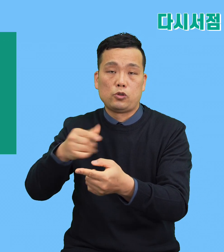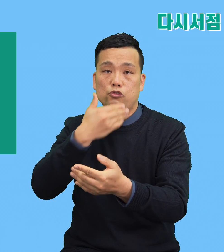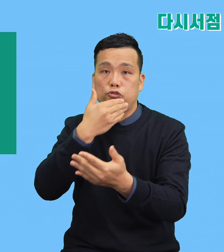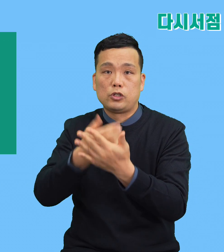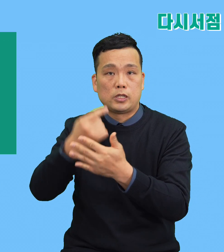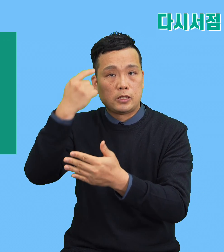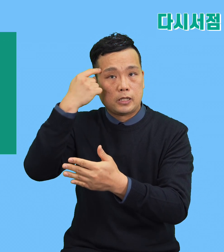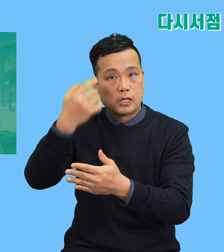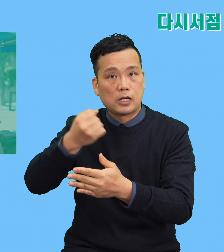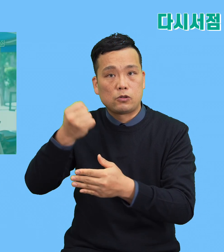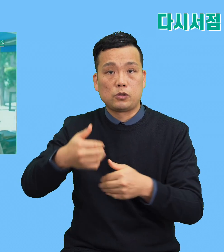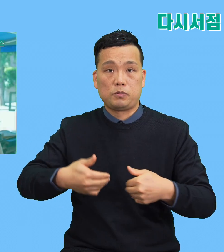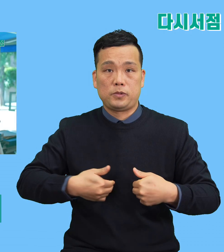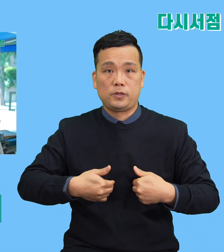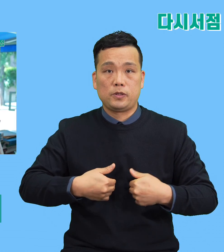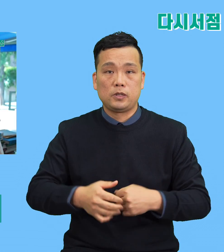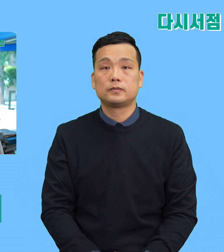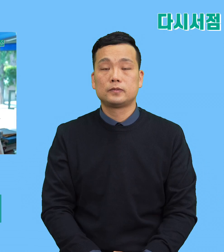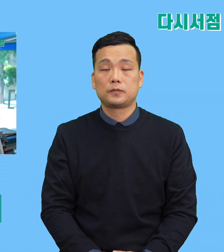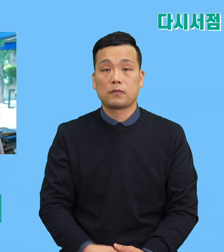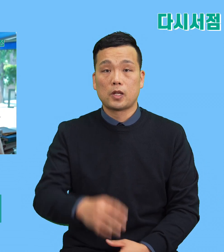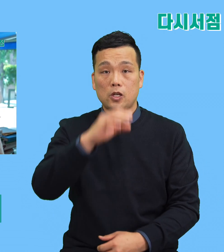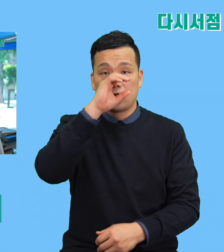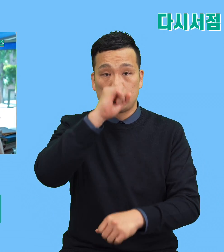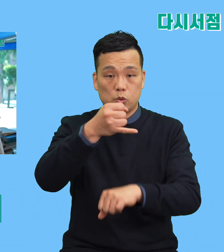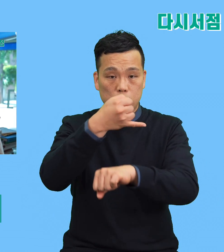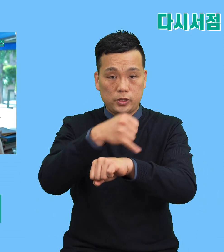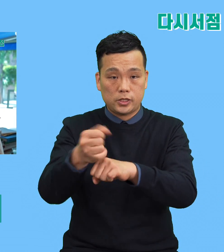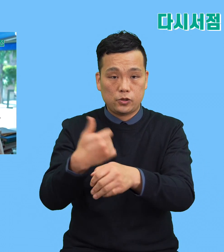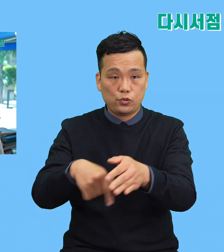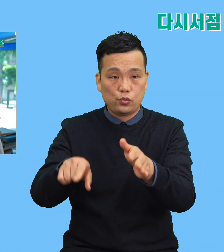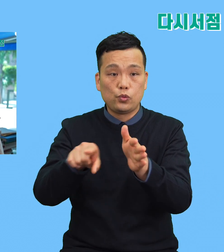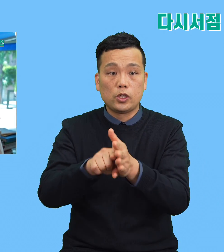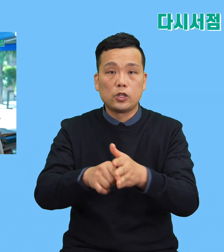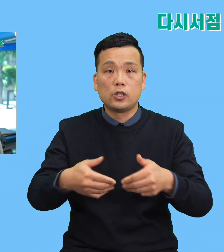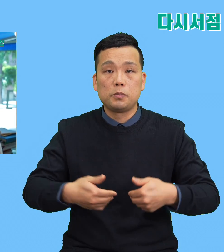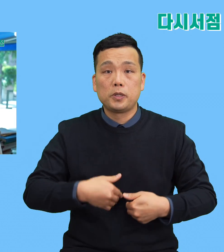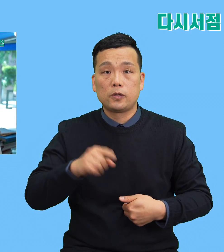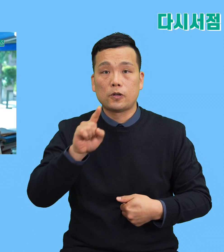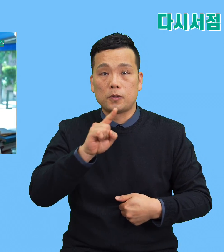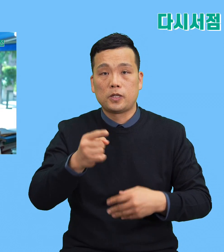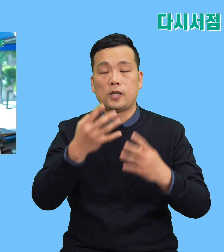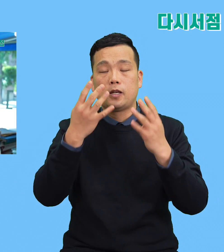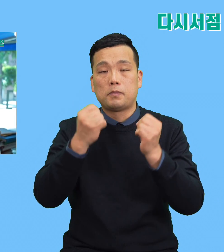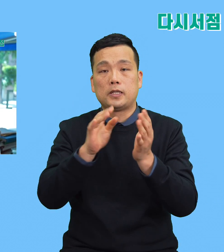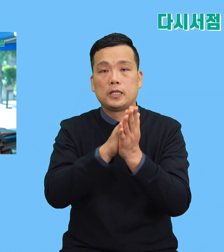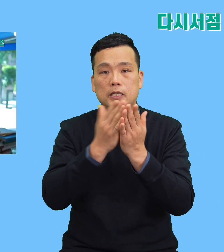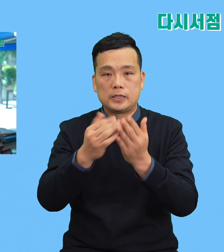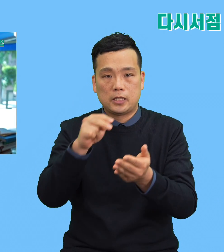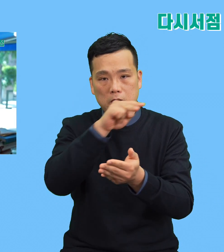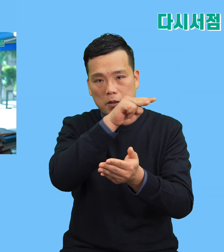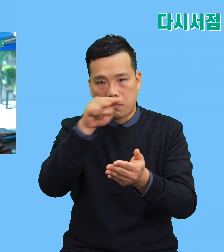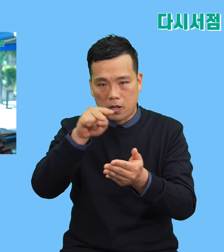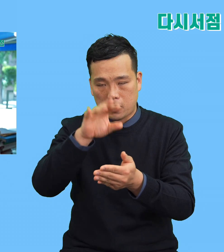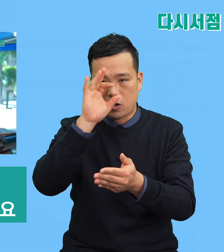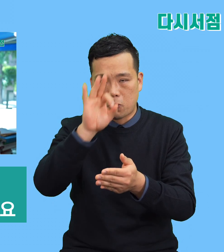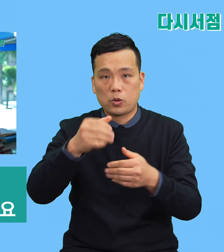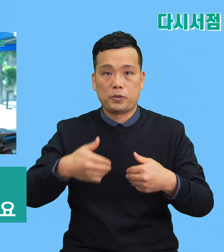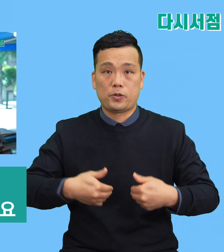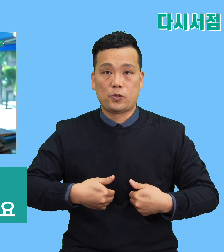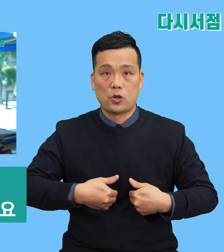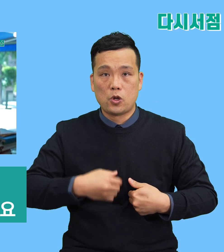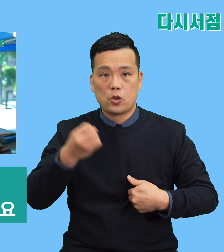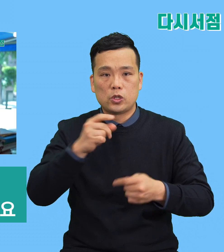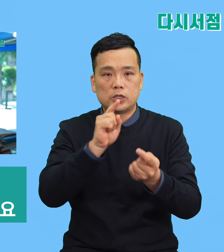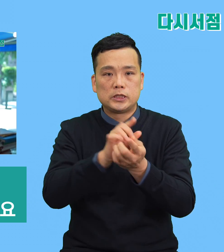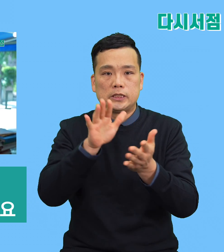자세가 필요합니다. 좋은 디자인을 위해서는 아무래도 많은 책의 물성을 직접 느껴보고